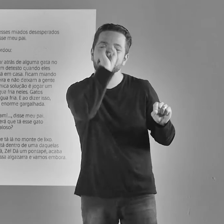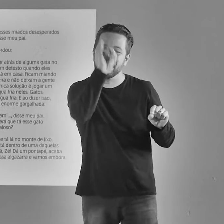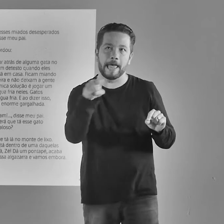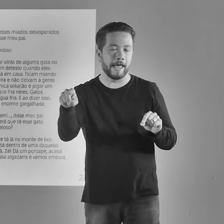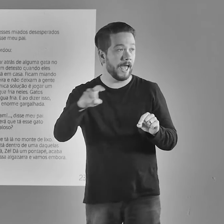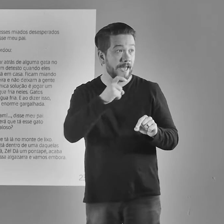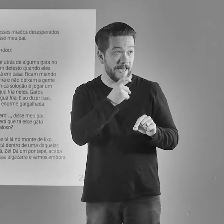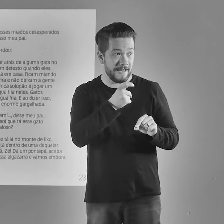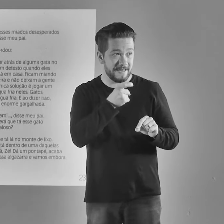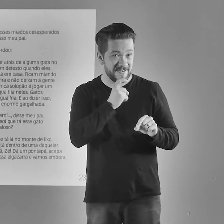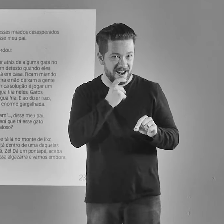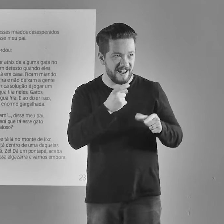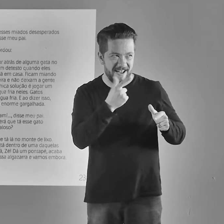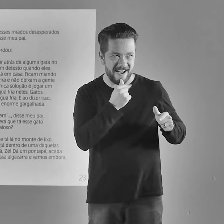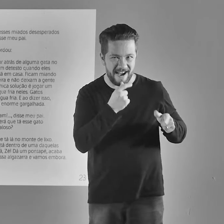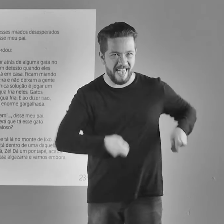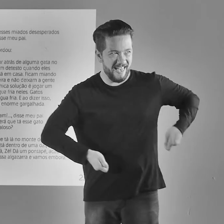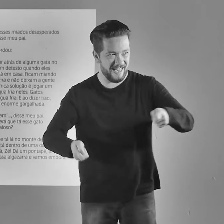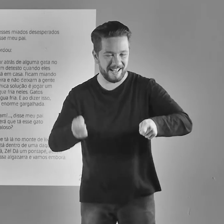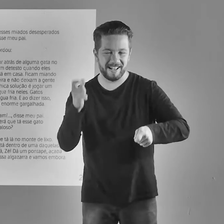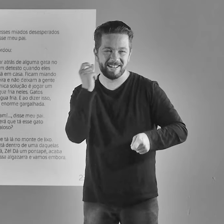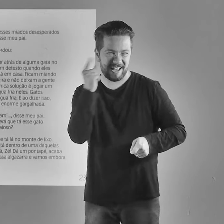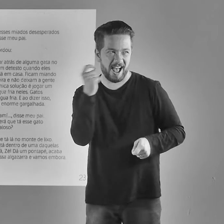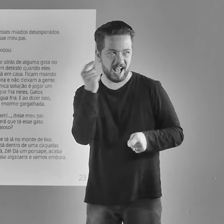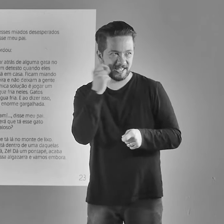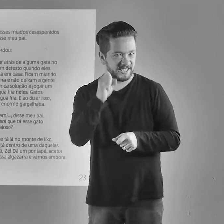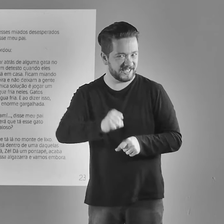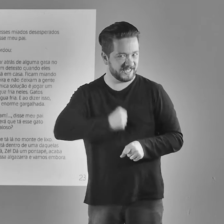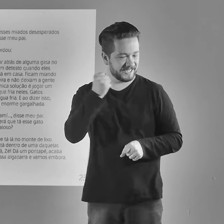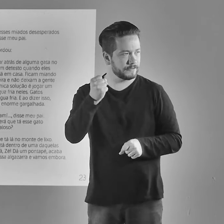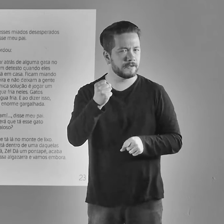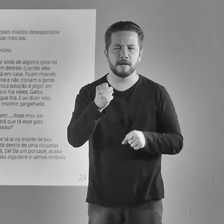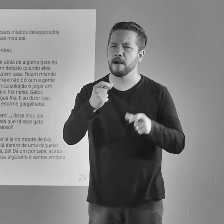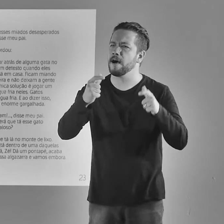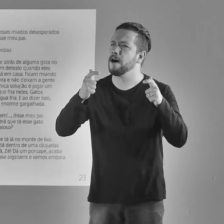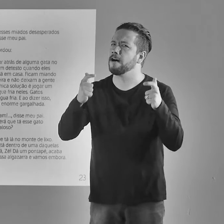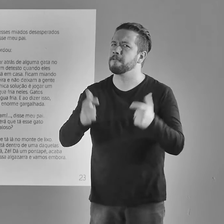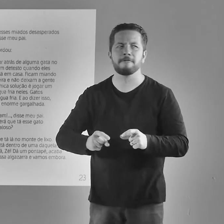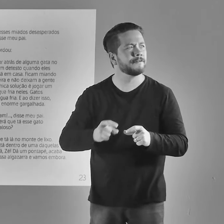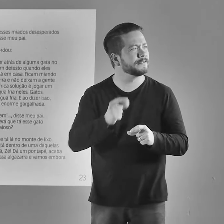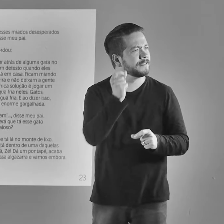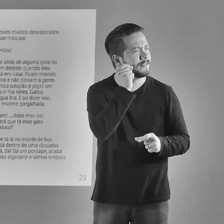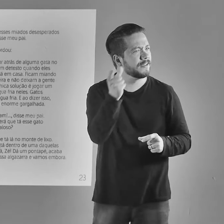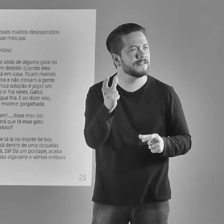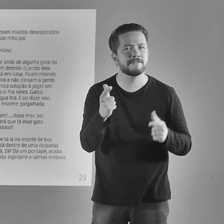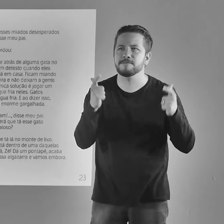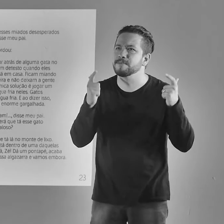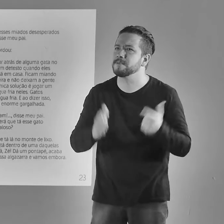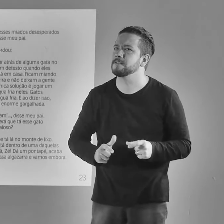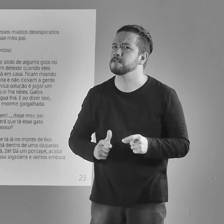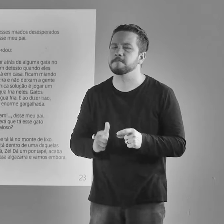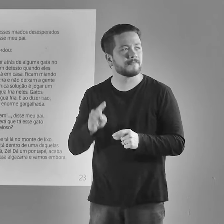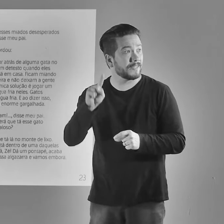detestam, concordou meu pai. Mas onde é que está esse gato tão escandaloso? Parece que está lá naquele